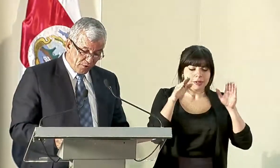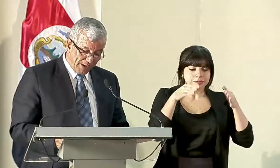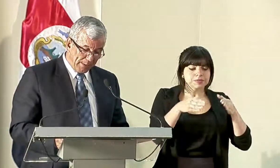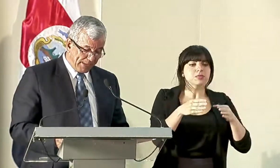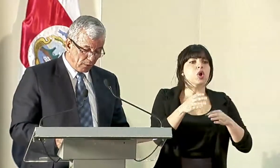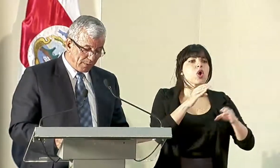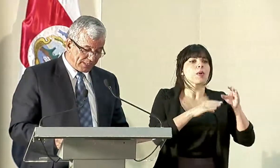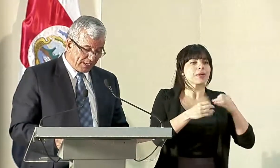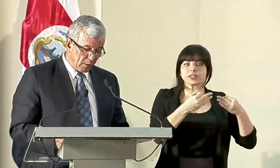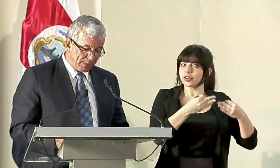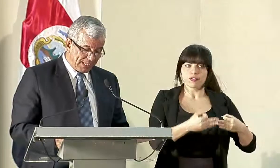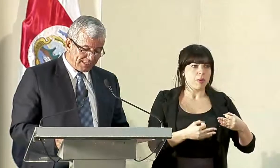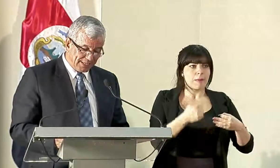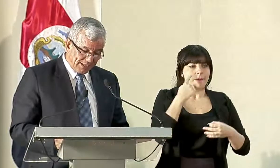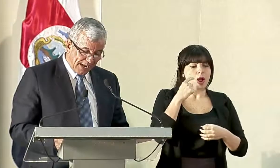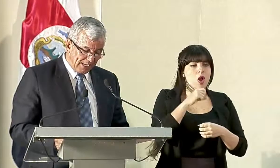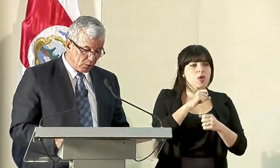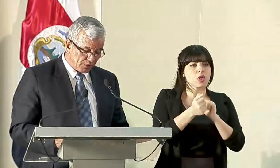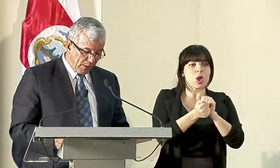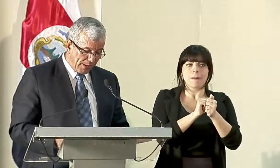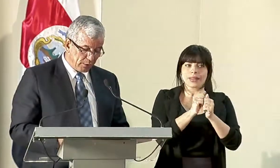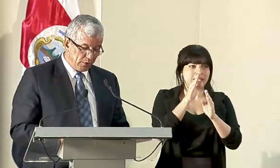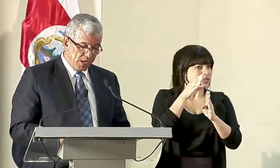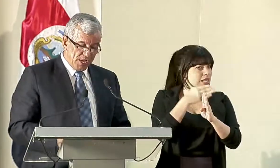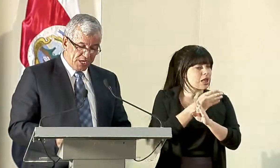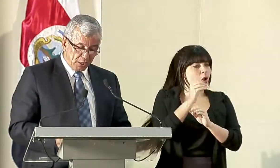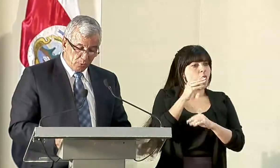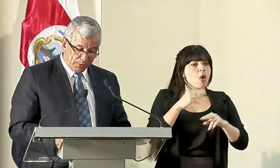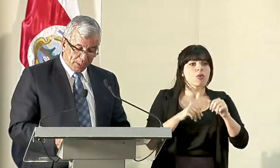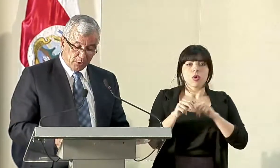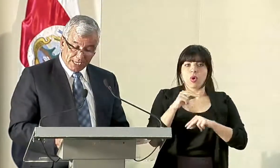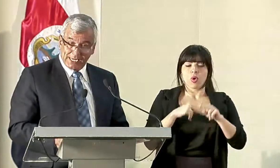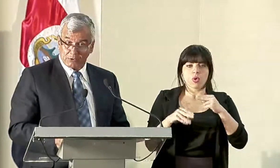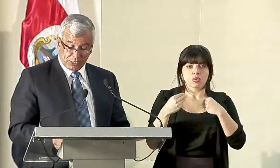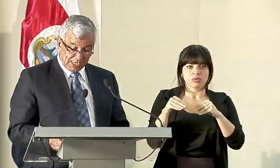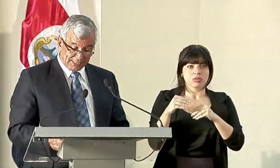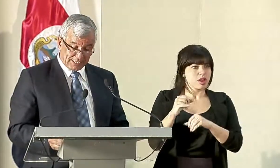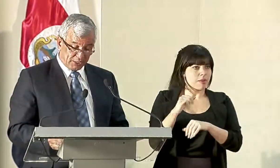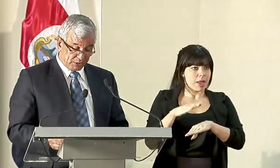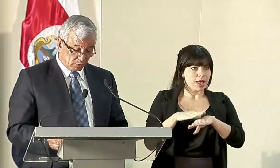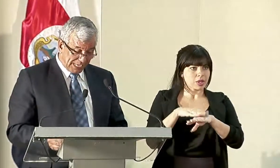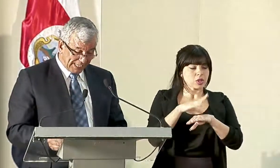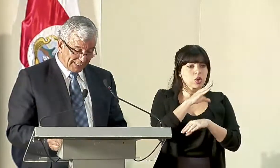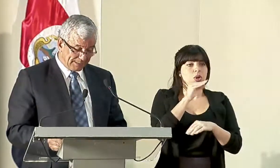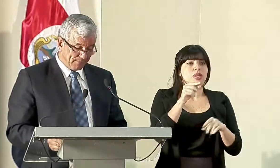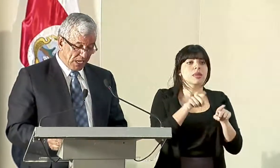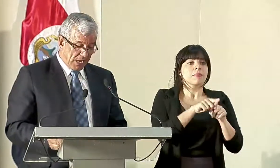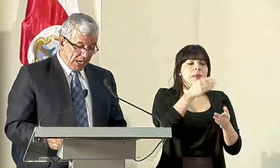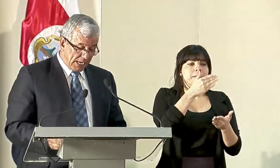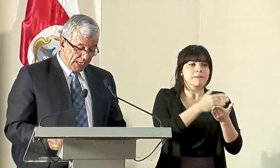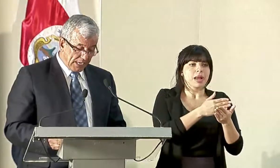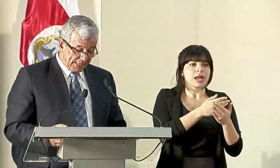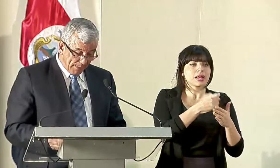comercio informal para combatir la competencia desleal, el contrabando y el incumplimiento de cargas sociales y tributarias.